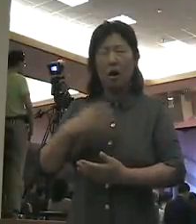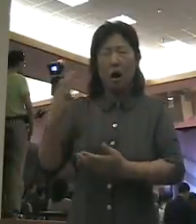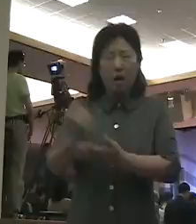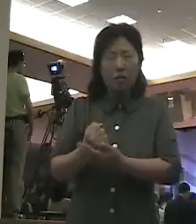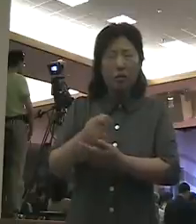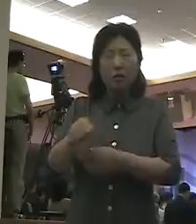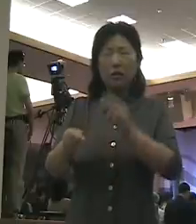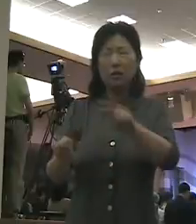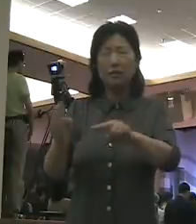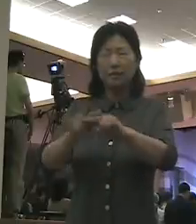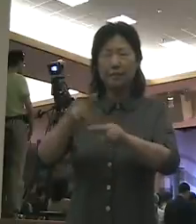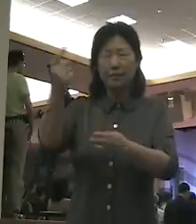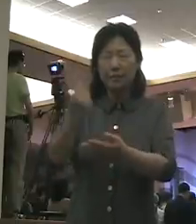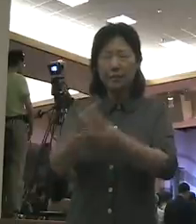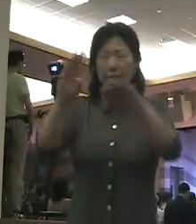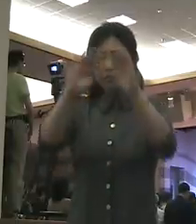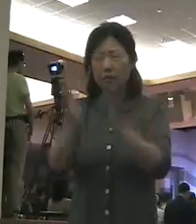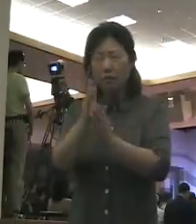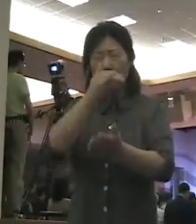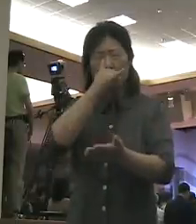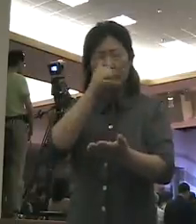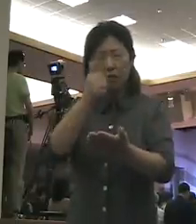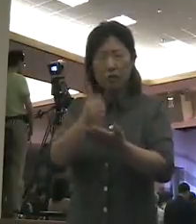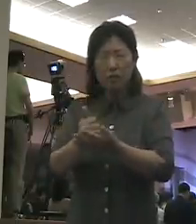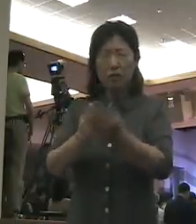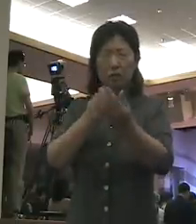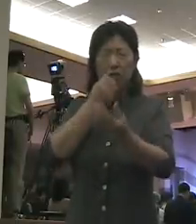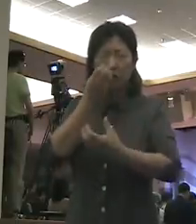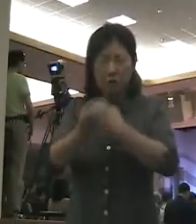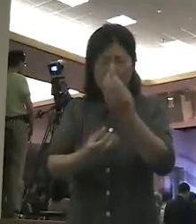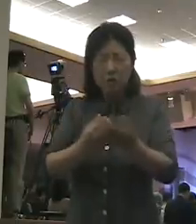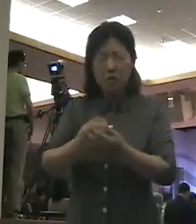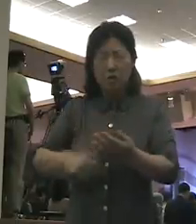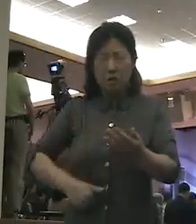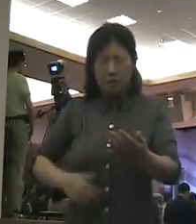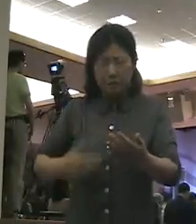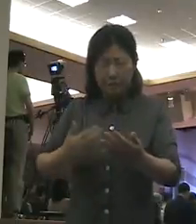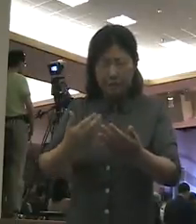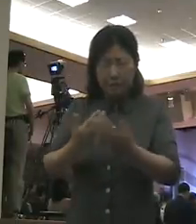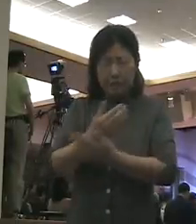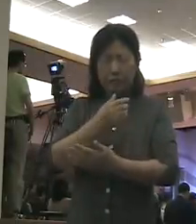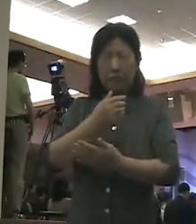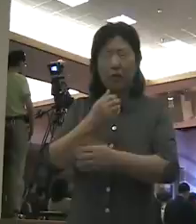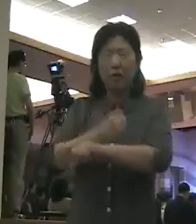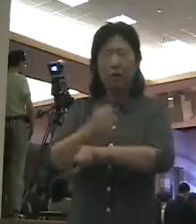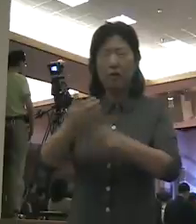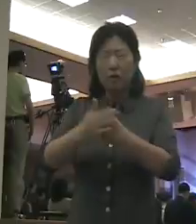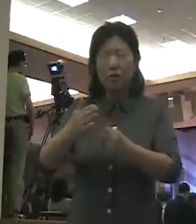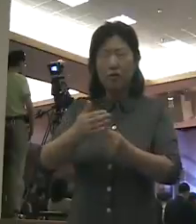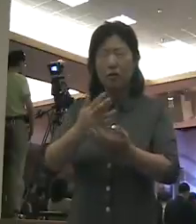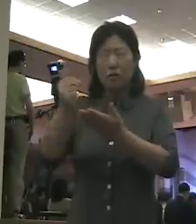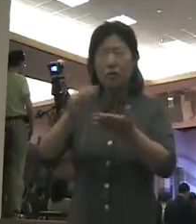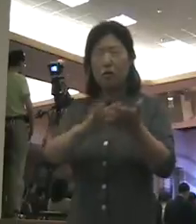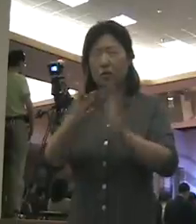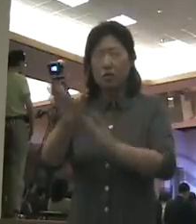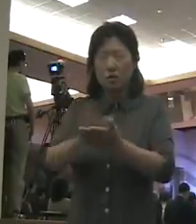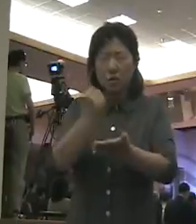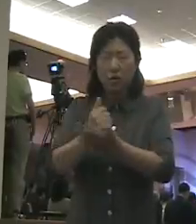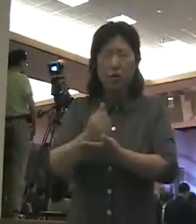저희들의 모든 죄를 주께 아뢰며 자복하고 회개하오니 주 예수 그리스도의 보혈로 깨끗하게 씻어 주시옵소서.